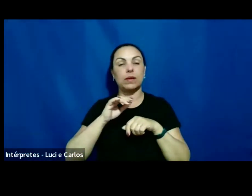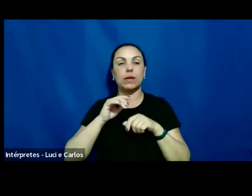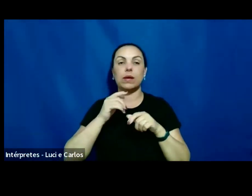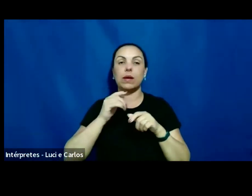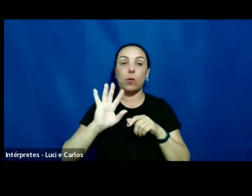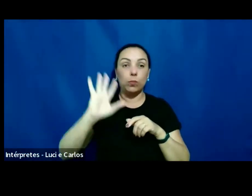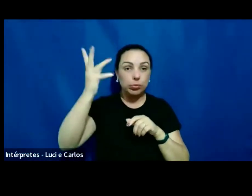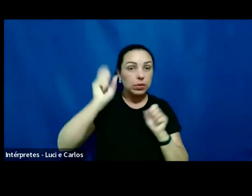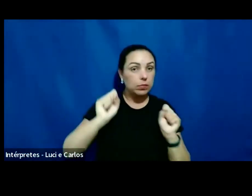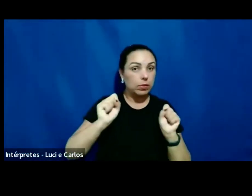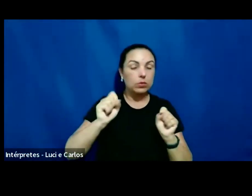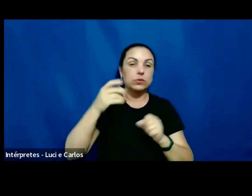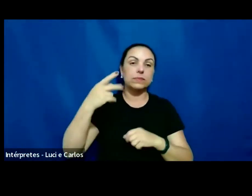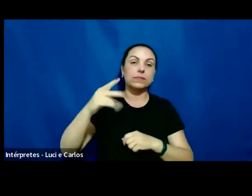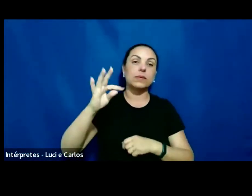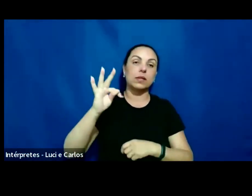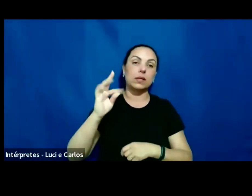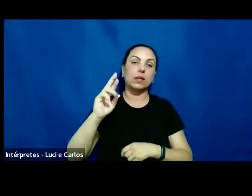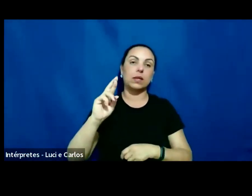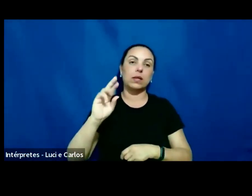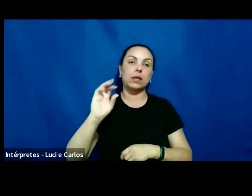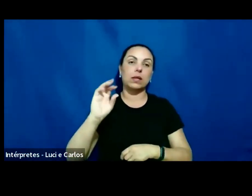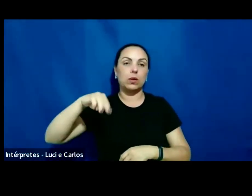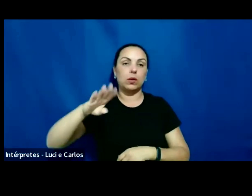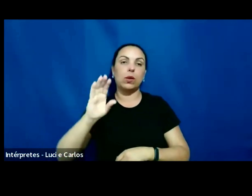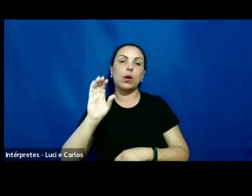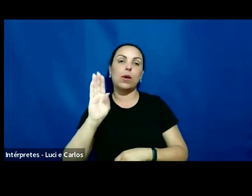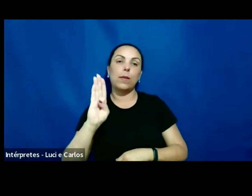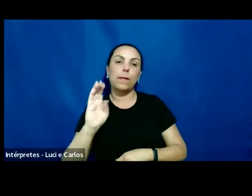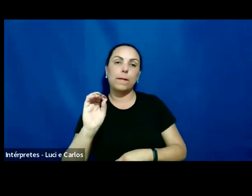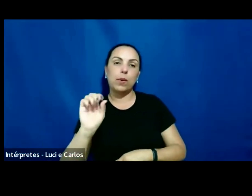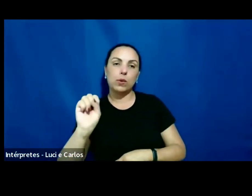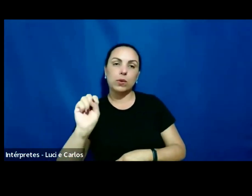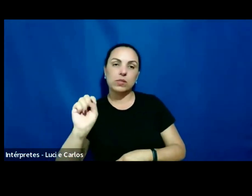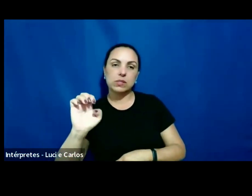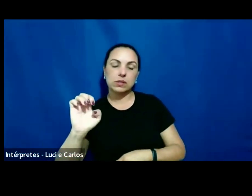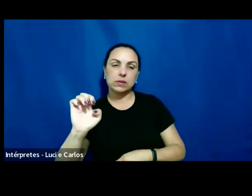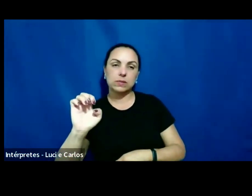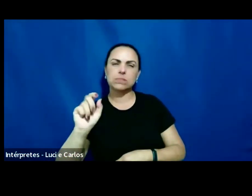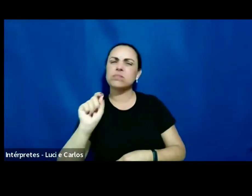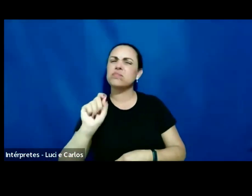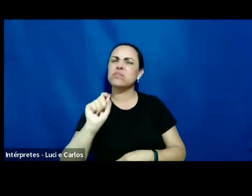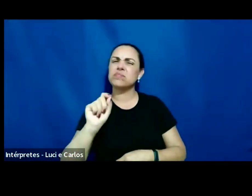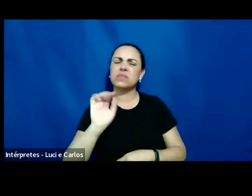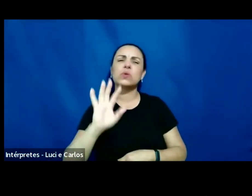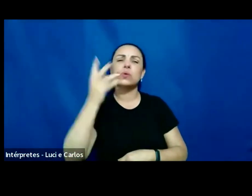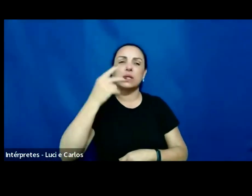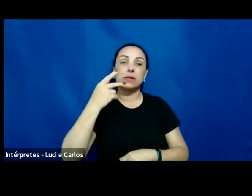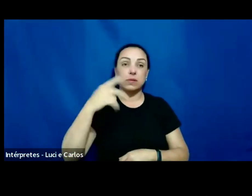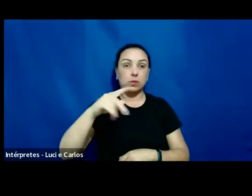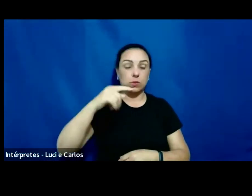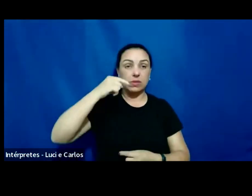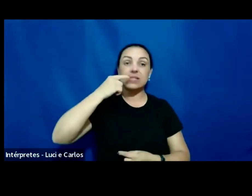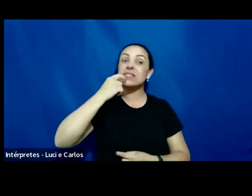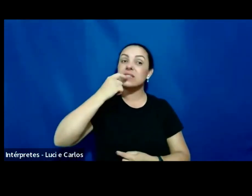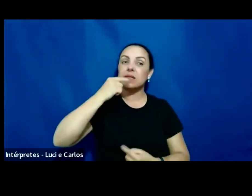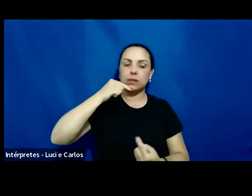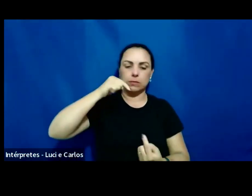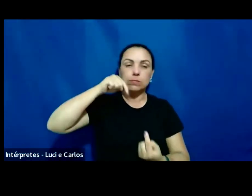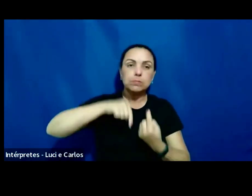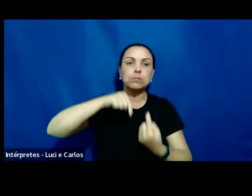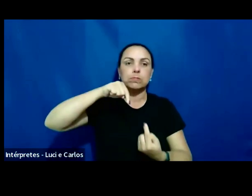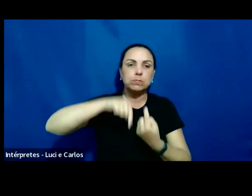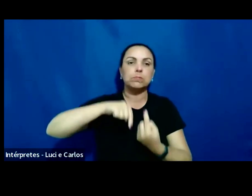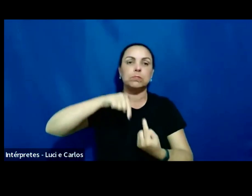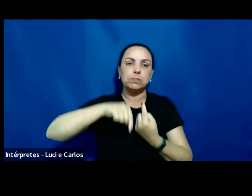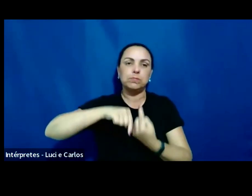tratada corretamente, a pessoa pode vir a óbito. Tá? São mais de 180 mil